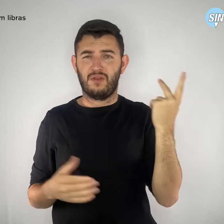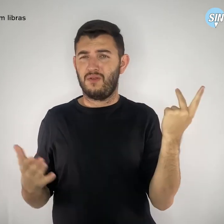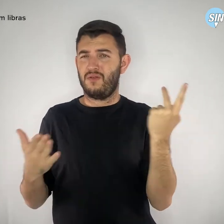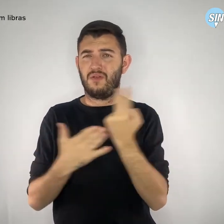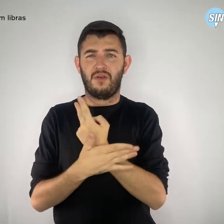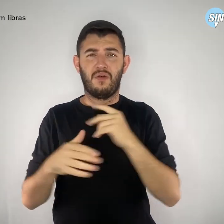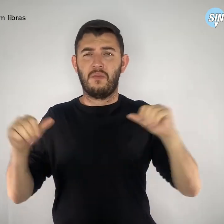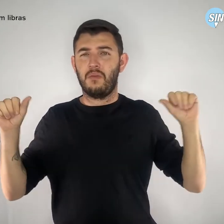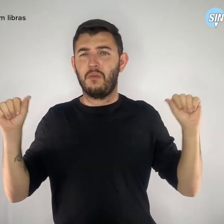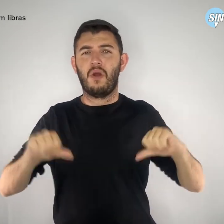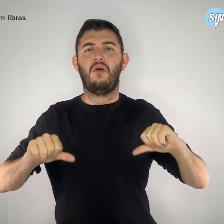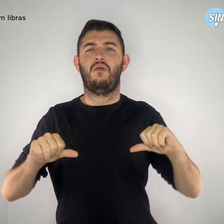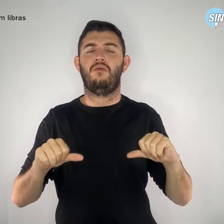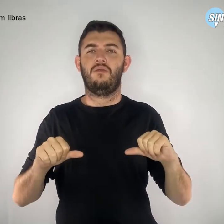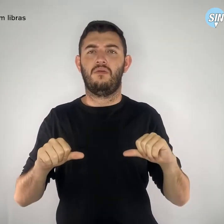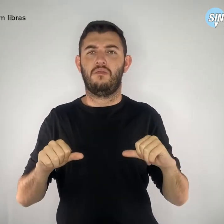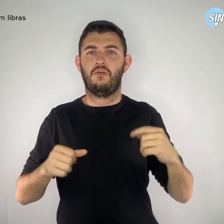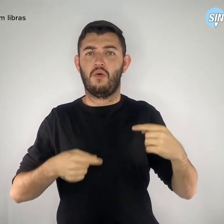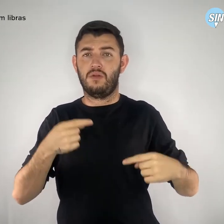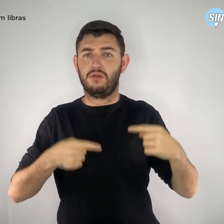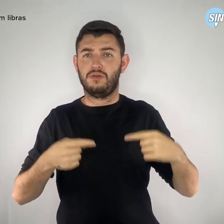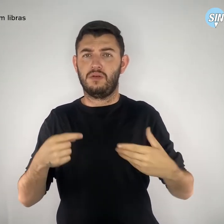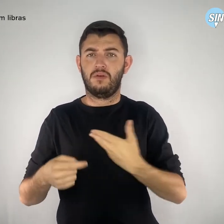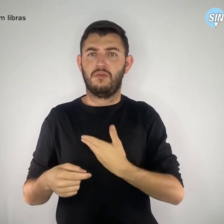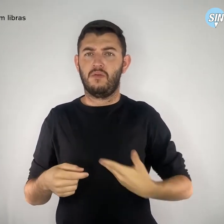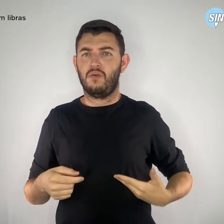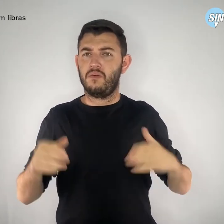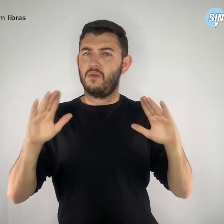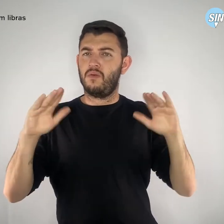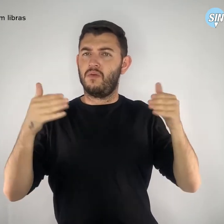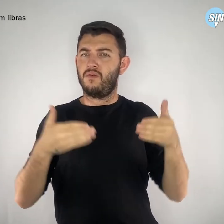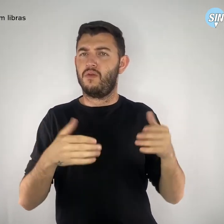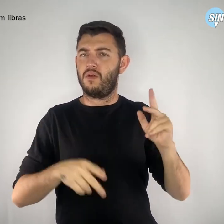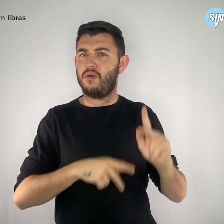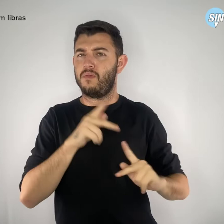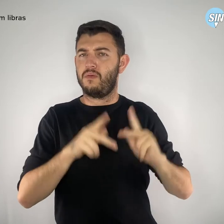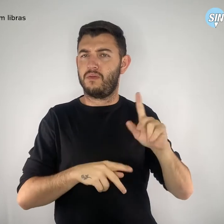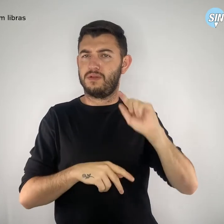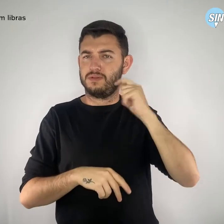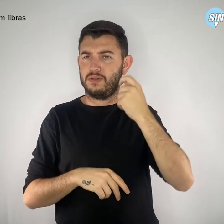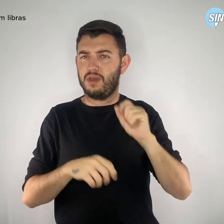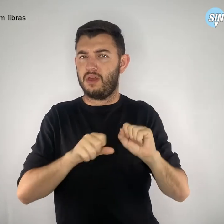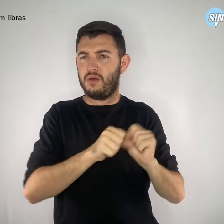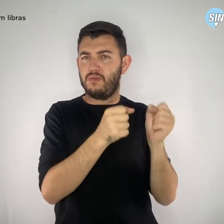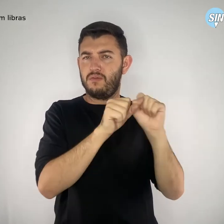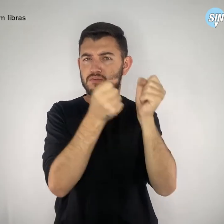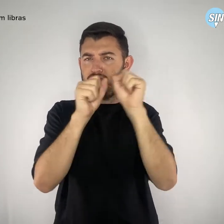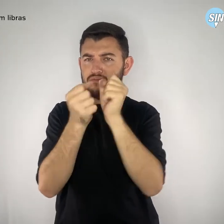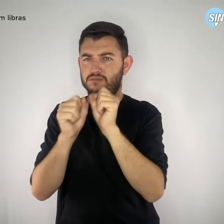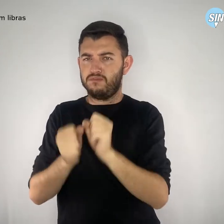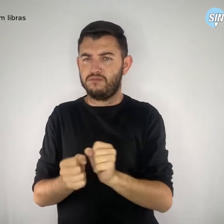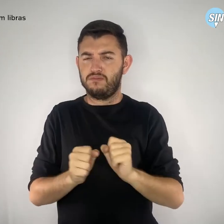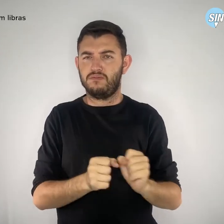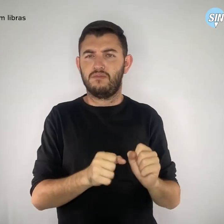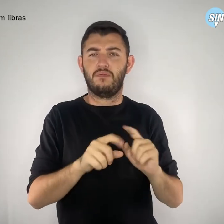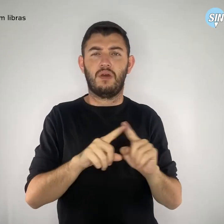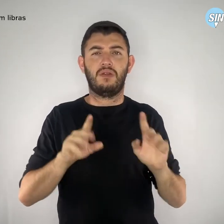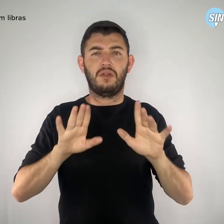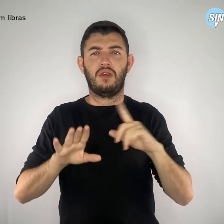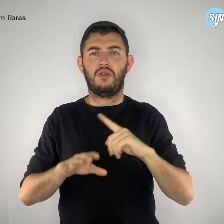de todas as políticas públicas voltadas para a população negra. Em diversas declarações, ele